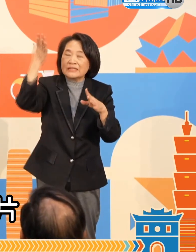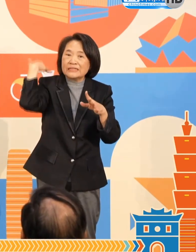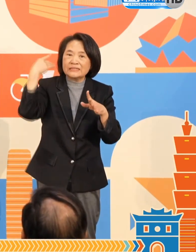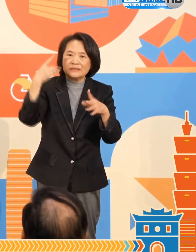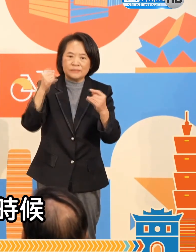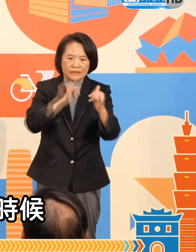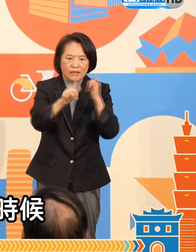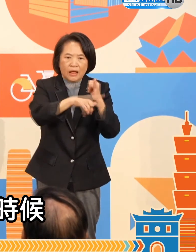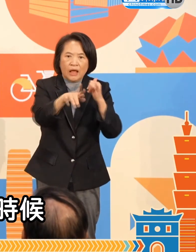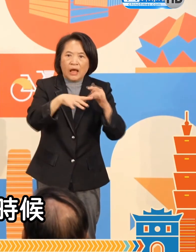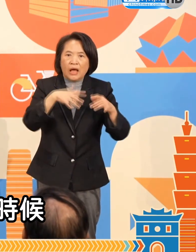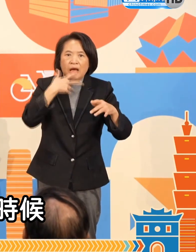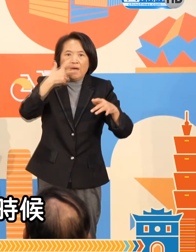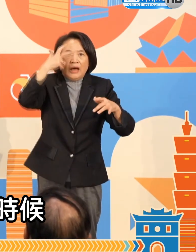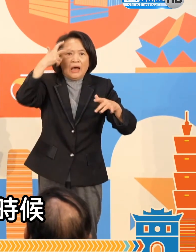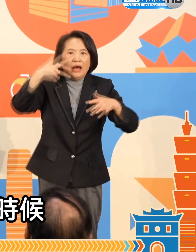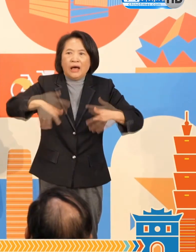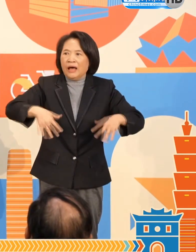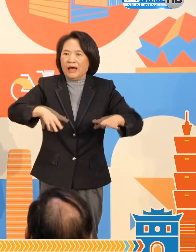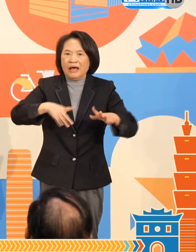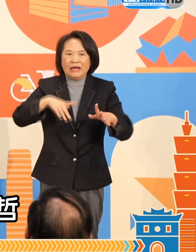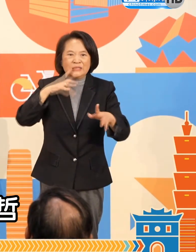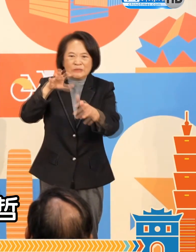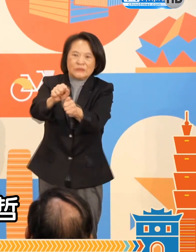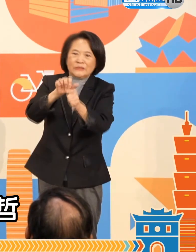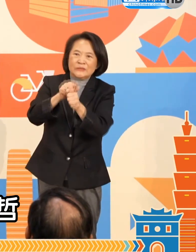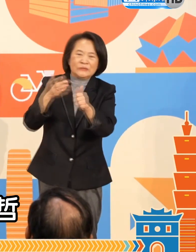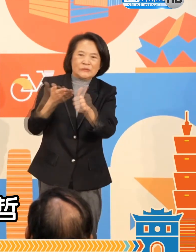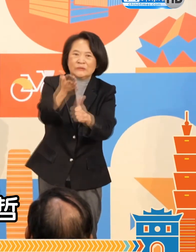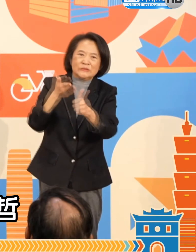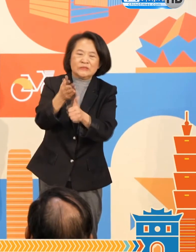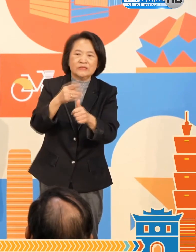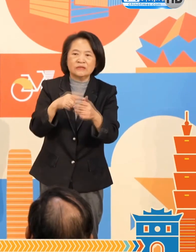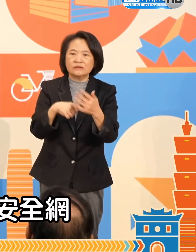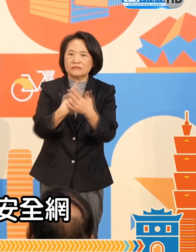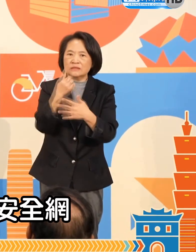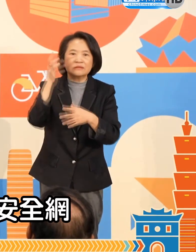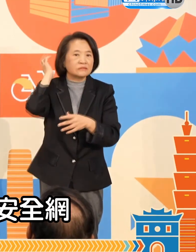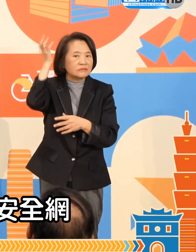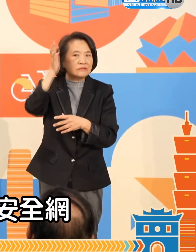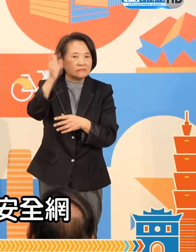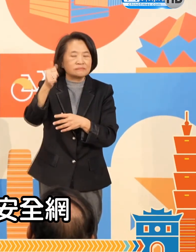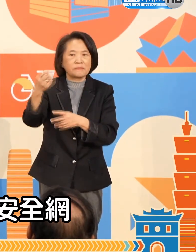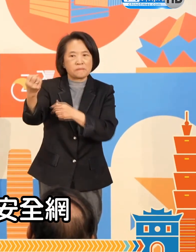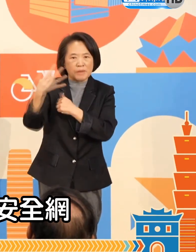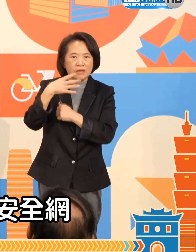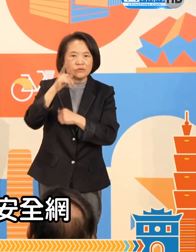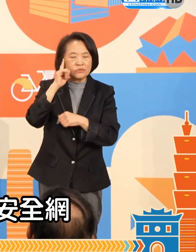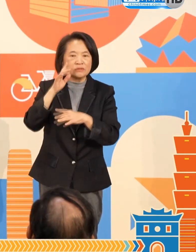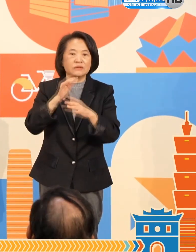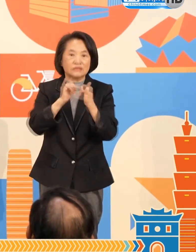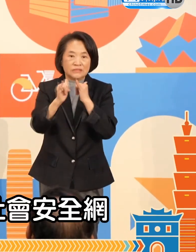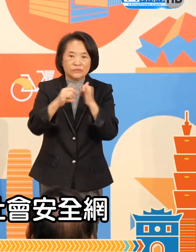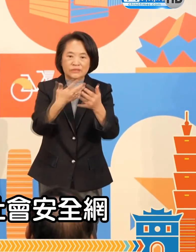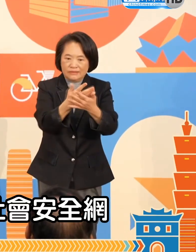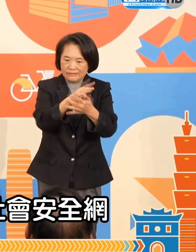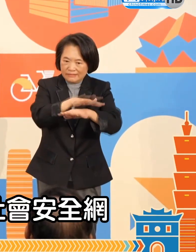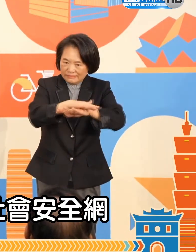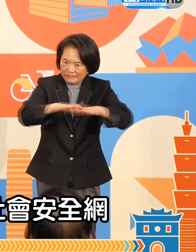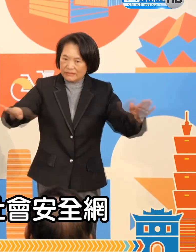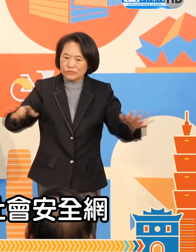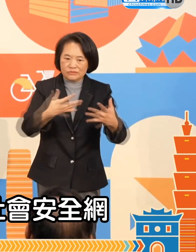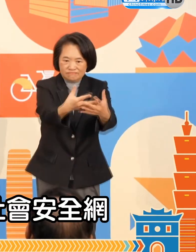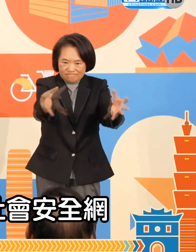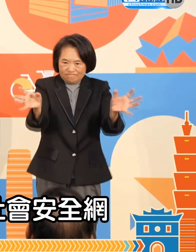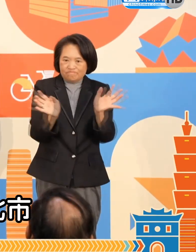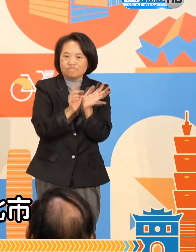片哗啦哗啪的时阵，只有柯文哲交代的是社会安全网，专台湾头